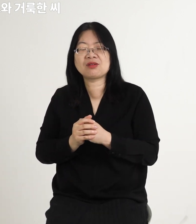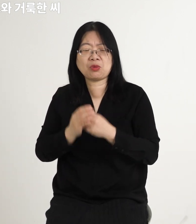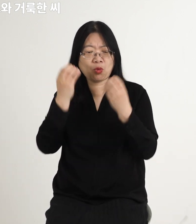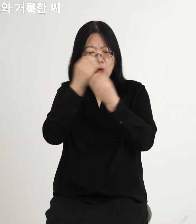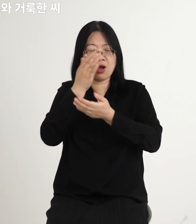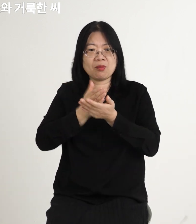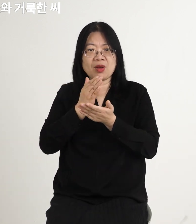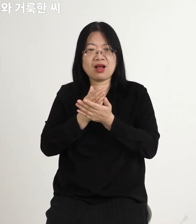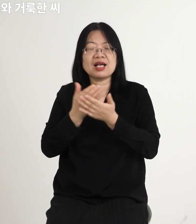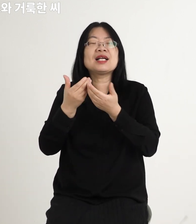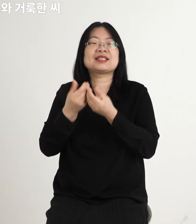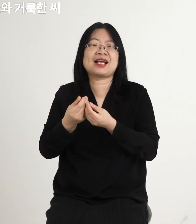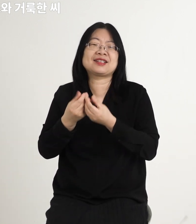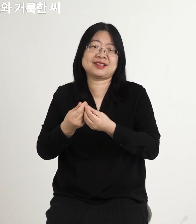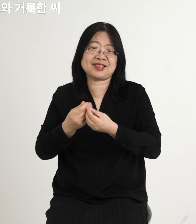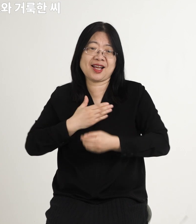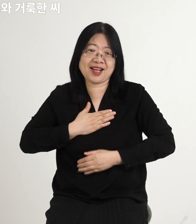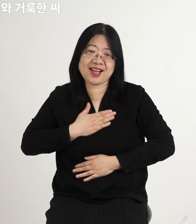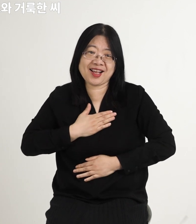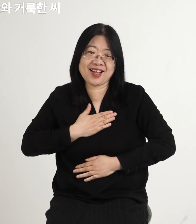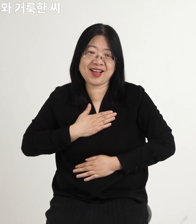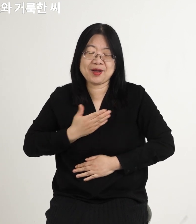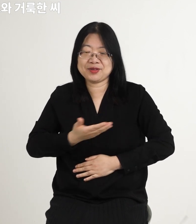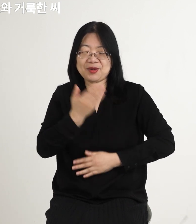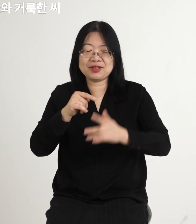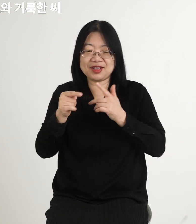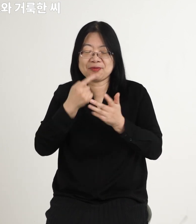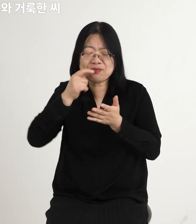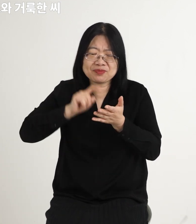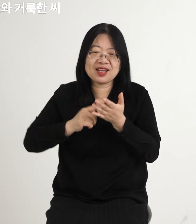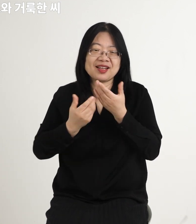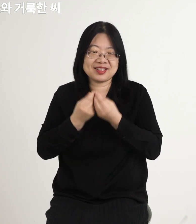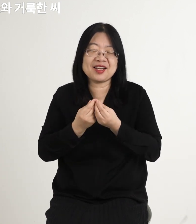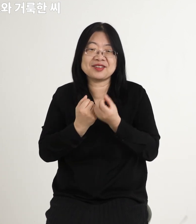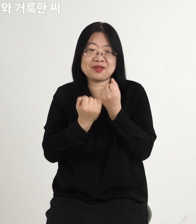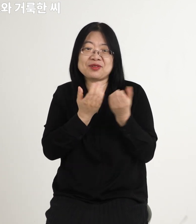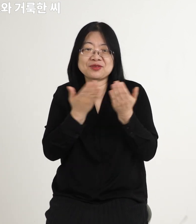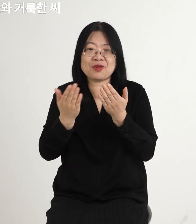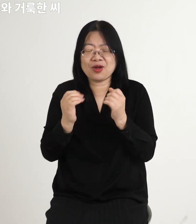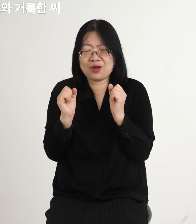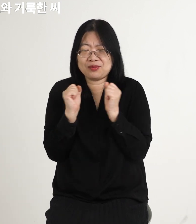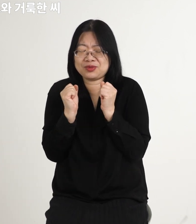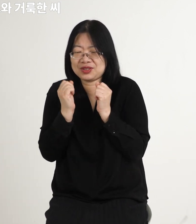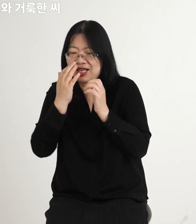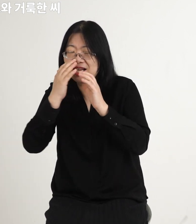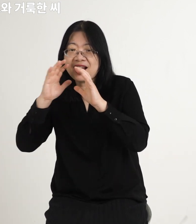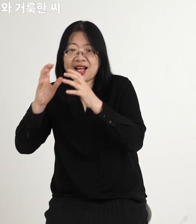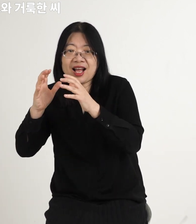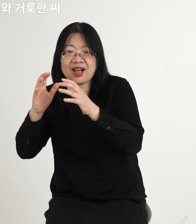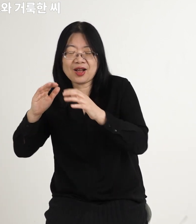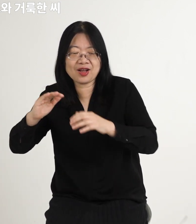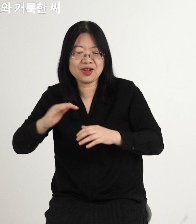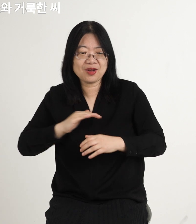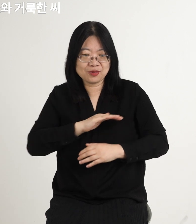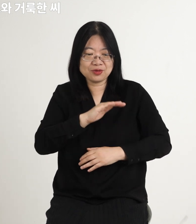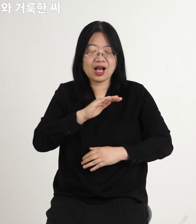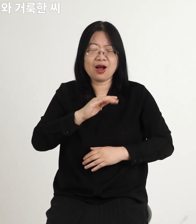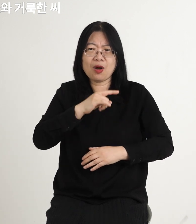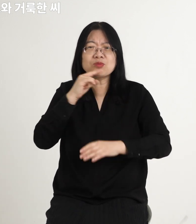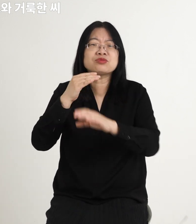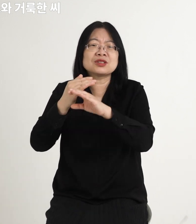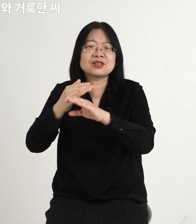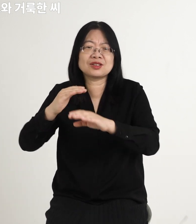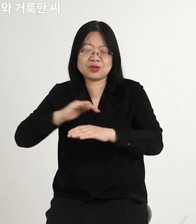오해하면 안 되고, 예를 들면 여러분 딱 이해하기 좋게 예를 들면 북이 우리를 좀 손보기 위해서